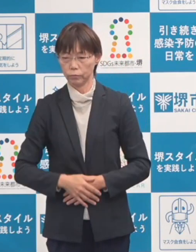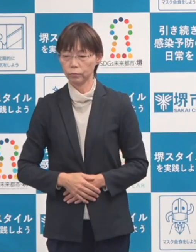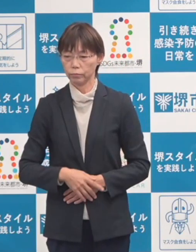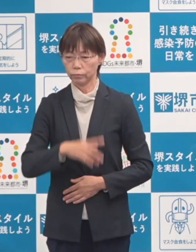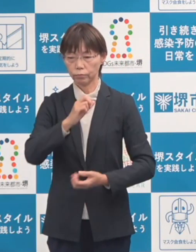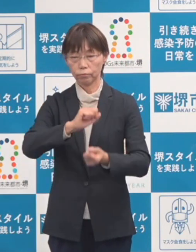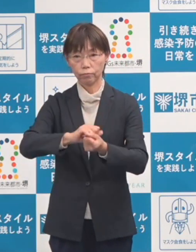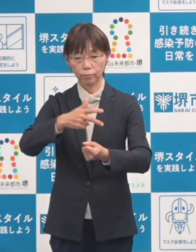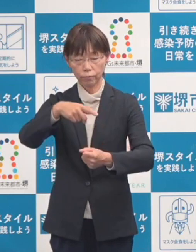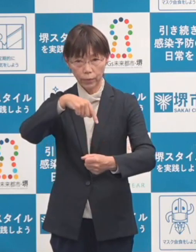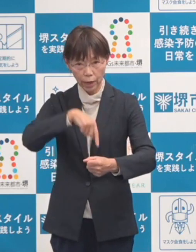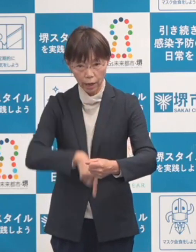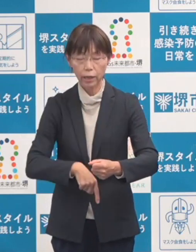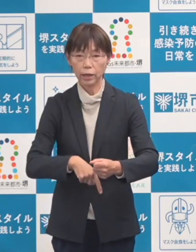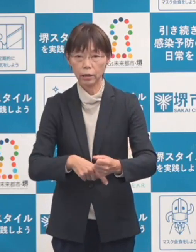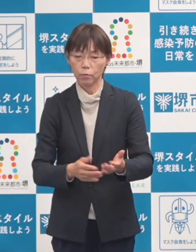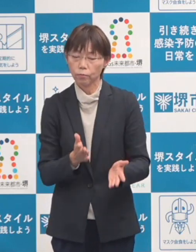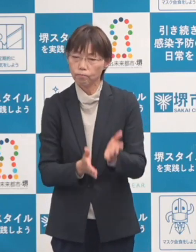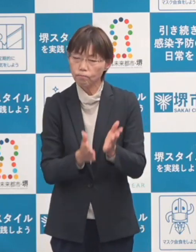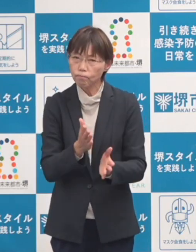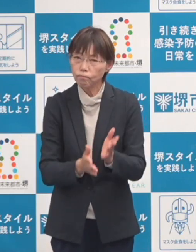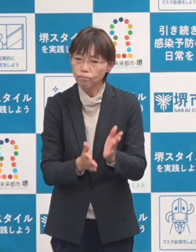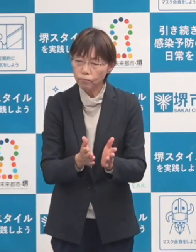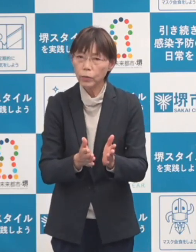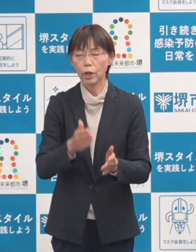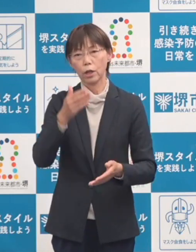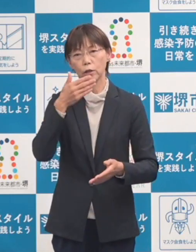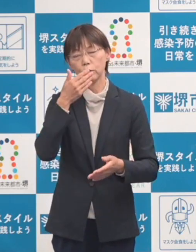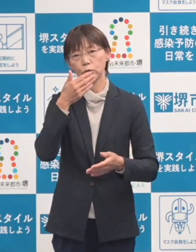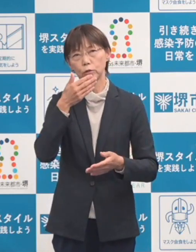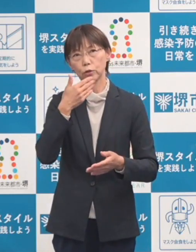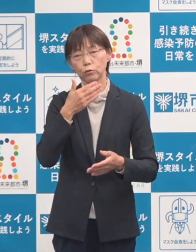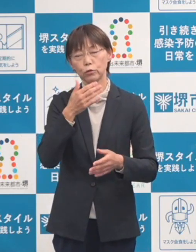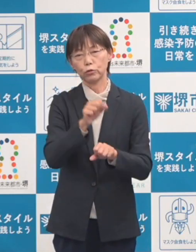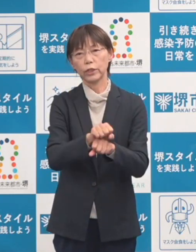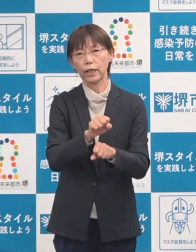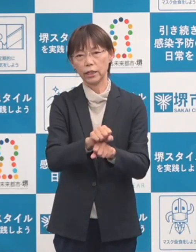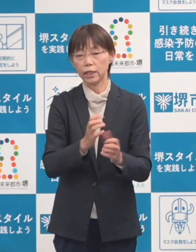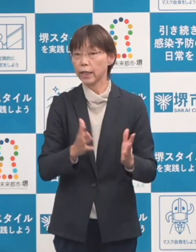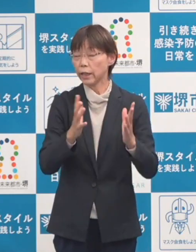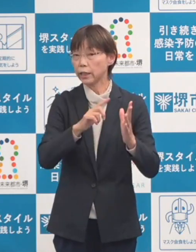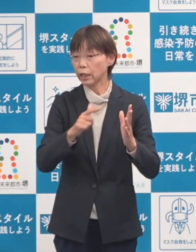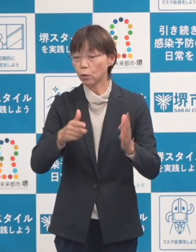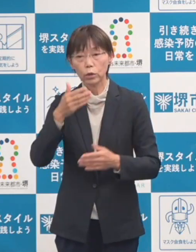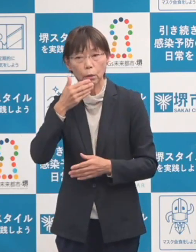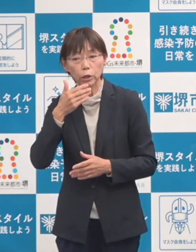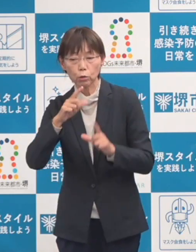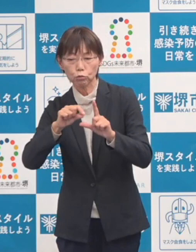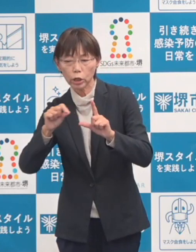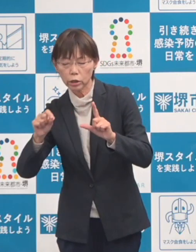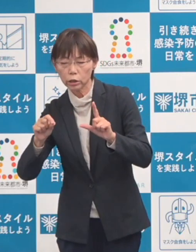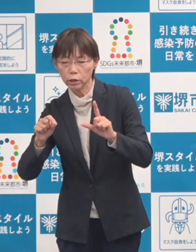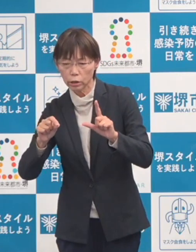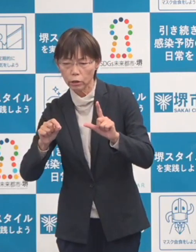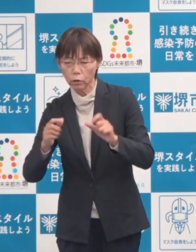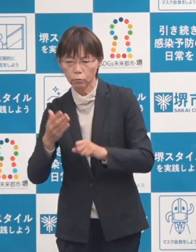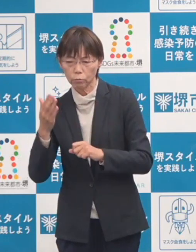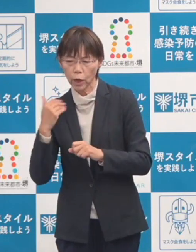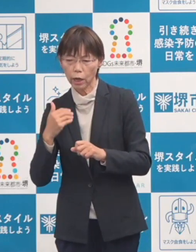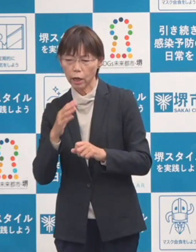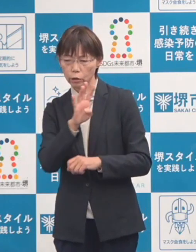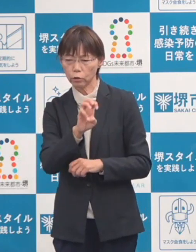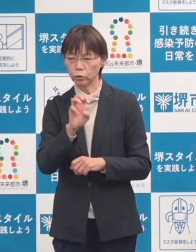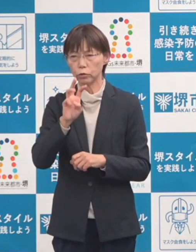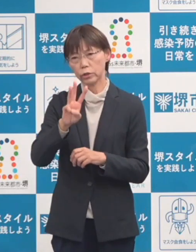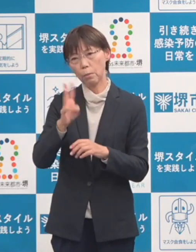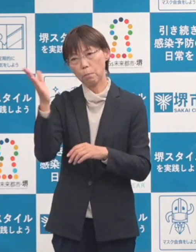れている食材を食べていると答えた人の割合を2019年度 43% 弱から、目標